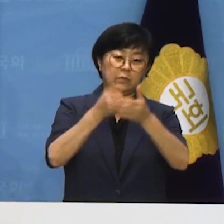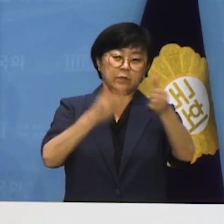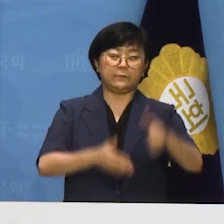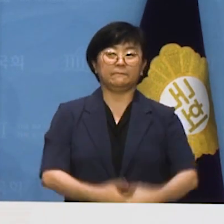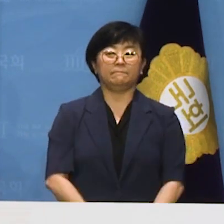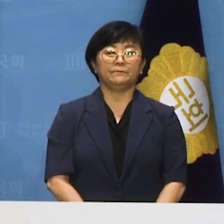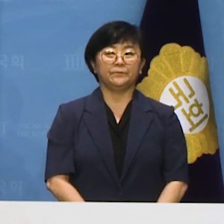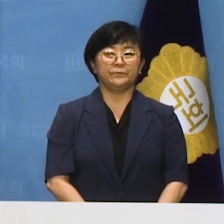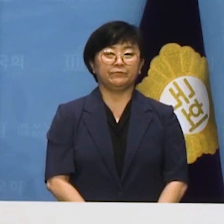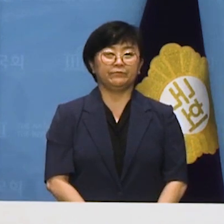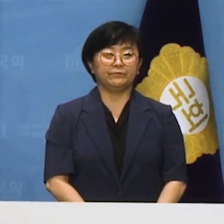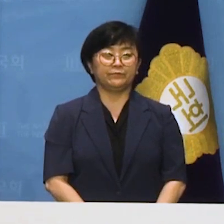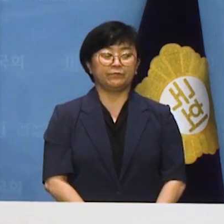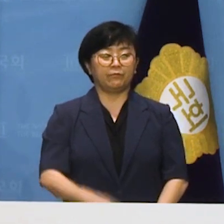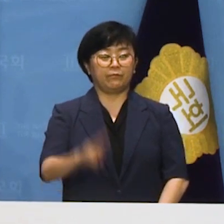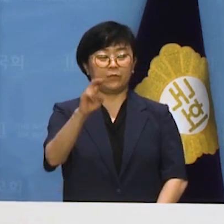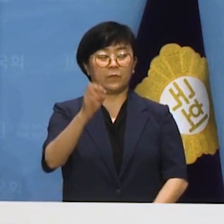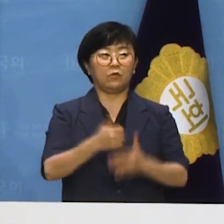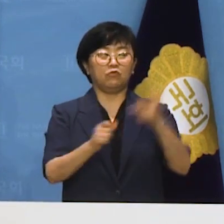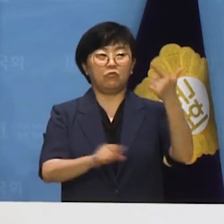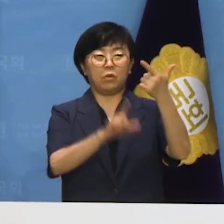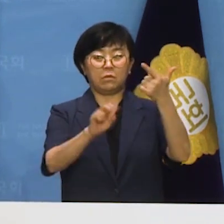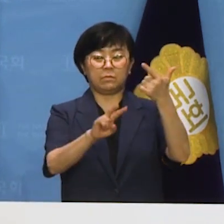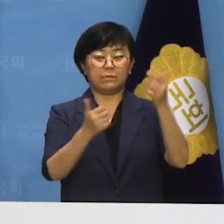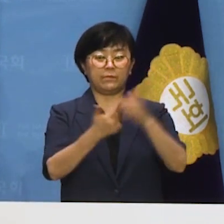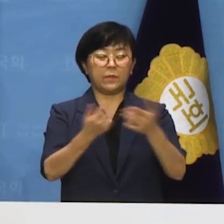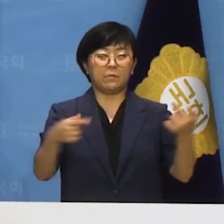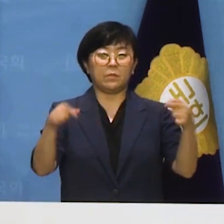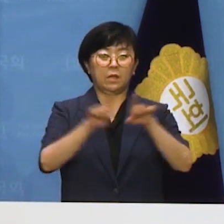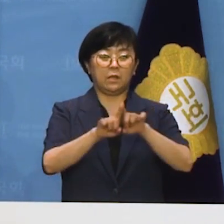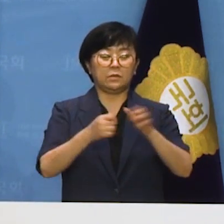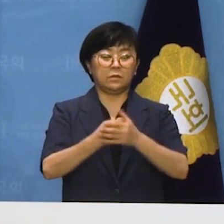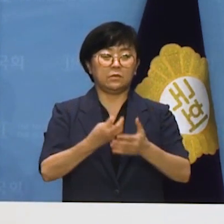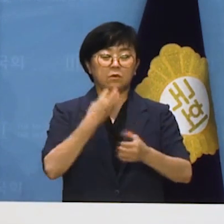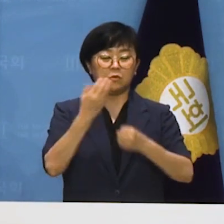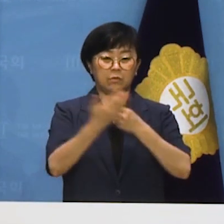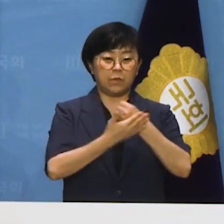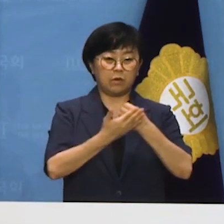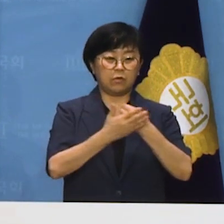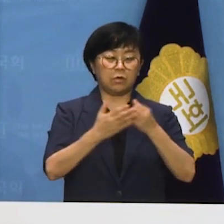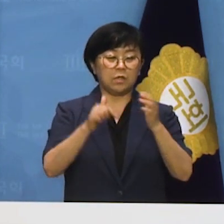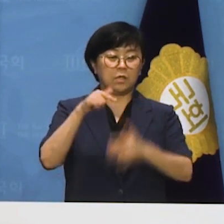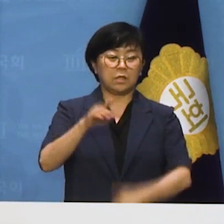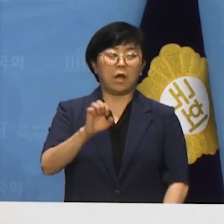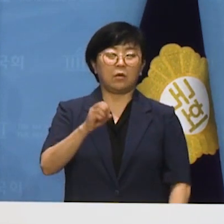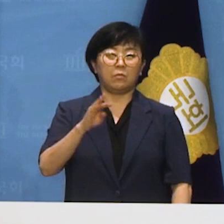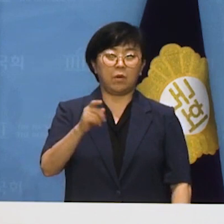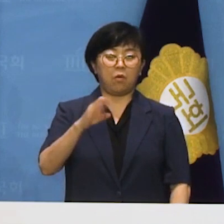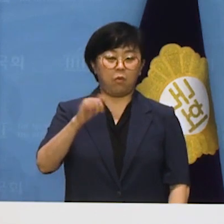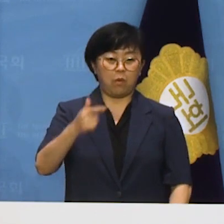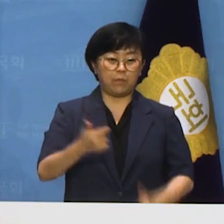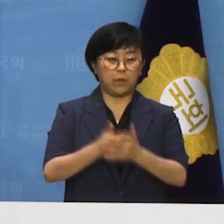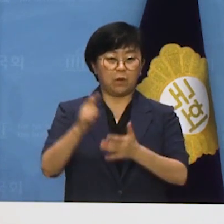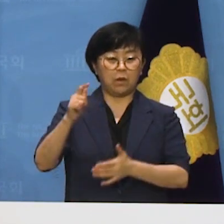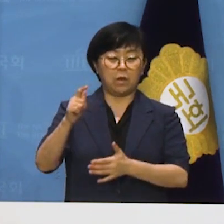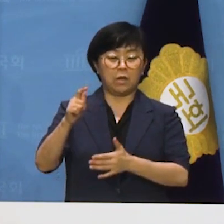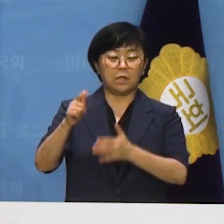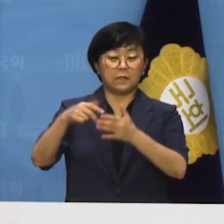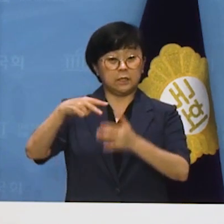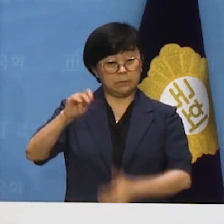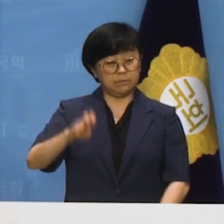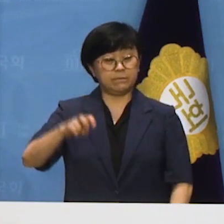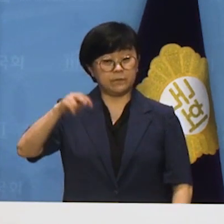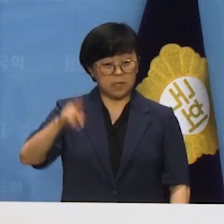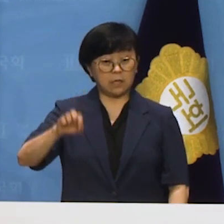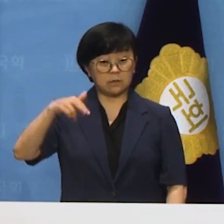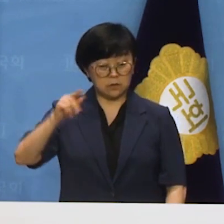바랍니다 2024년 6월 27일 오늘 함께 하신 서울 은평을 국회의원 강병원 그리고 고양갑에